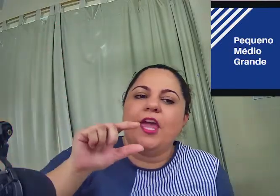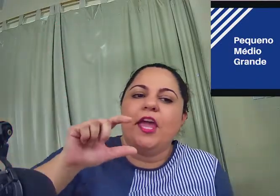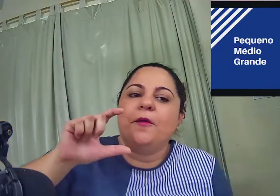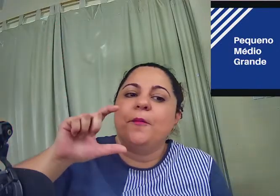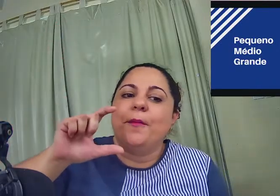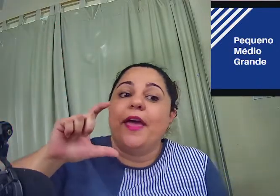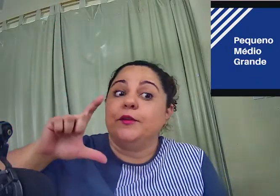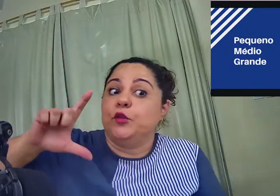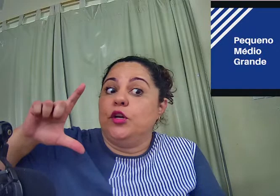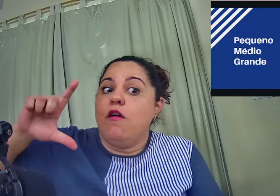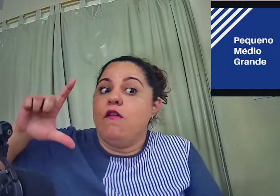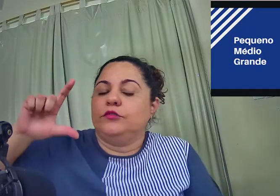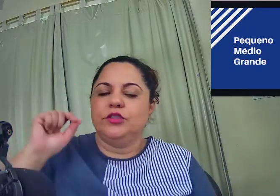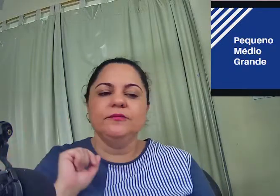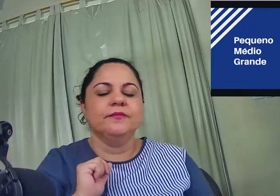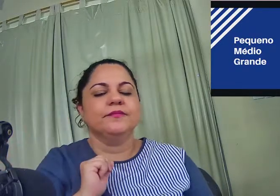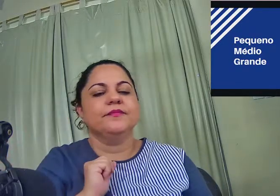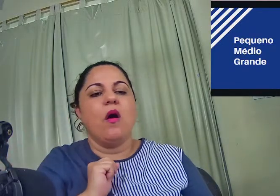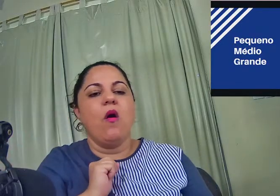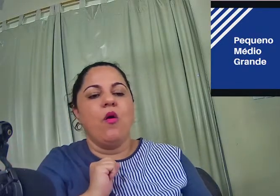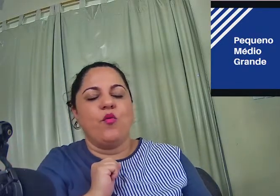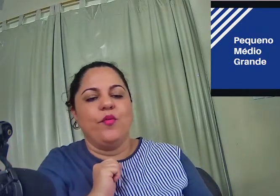Pequeno, médio, grande. Ou